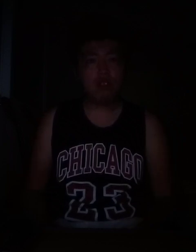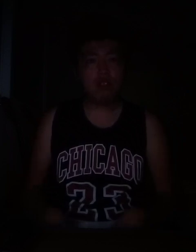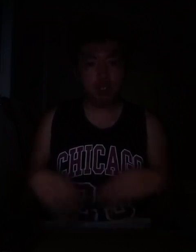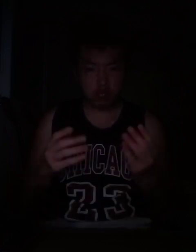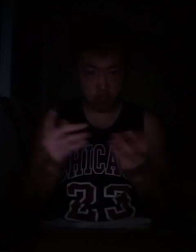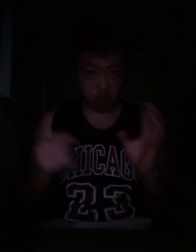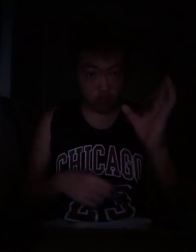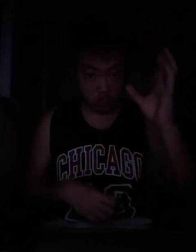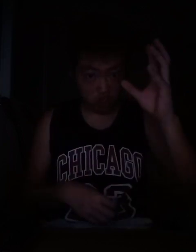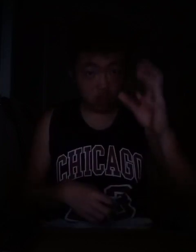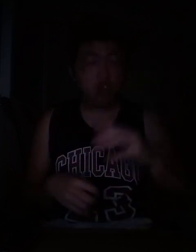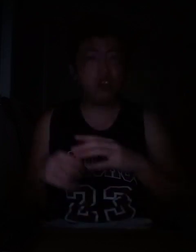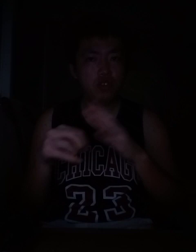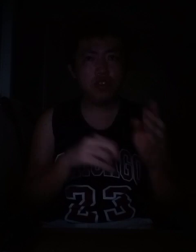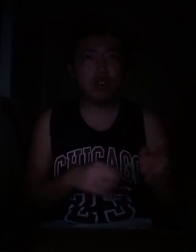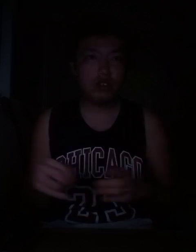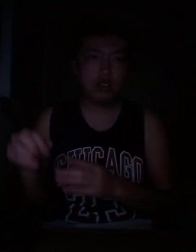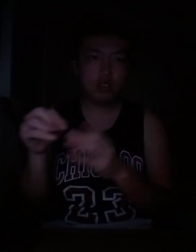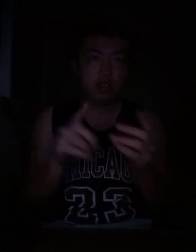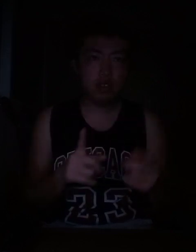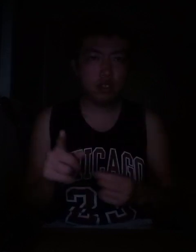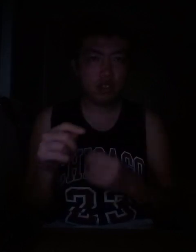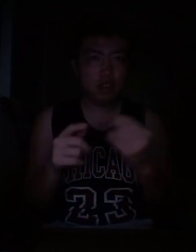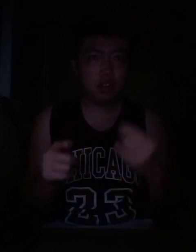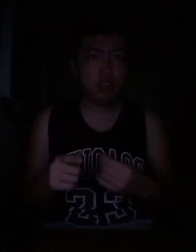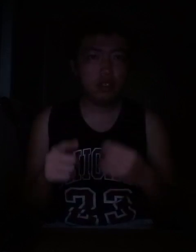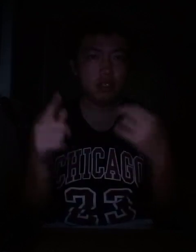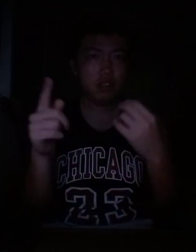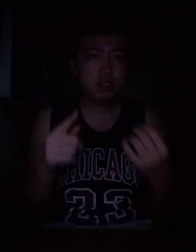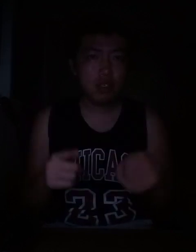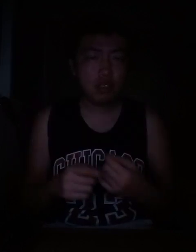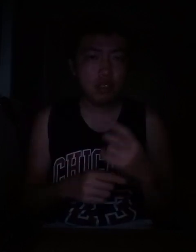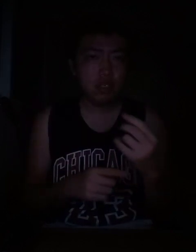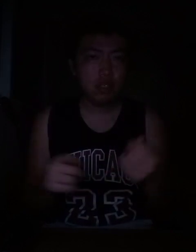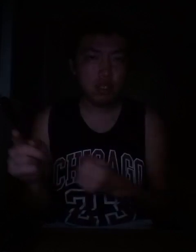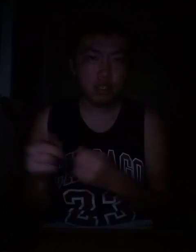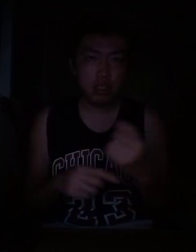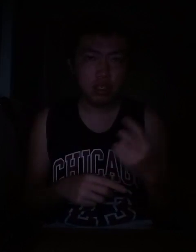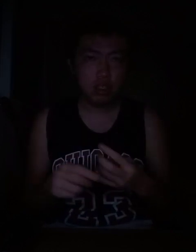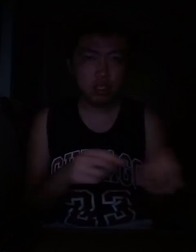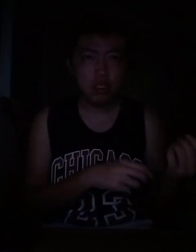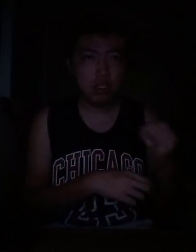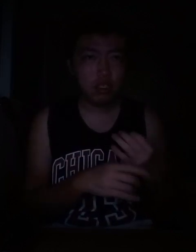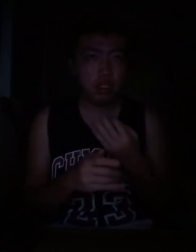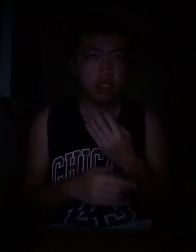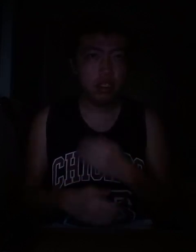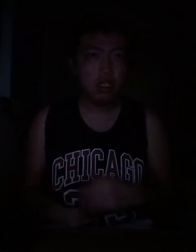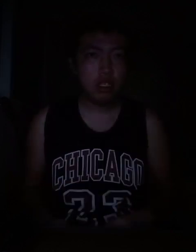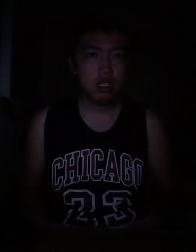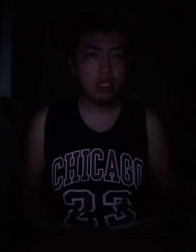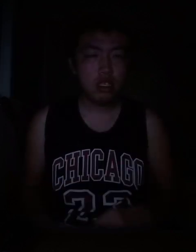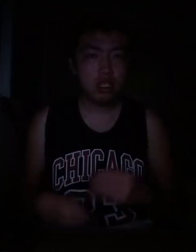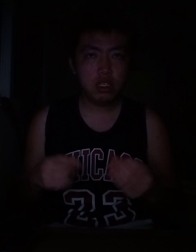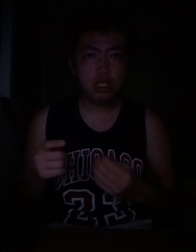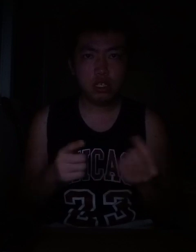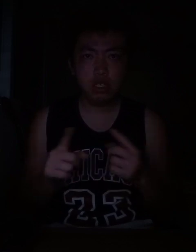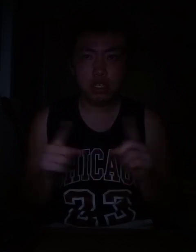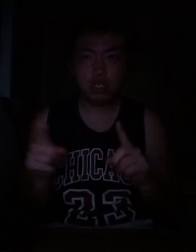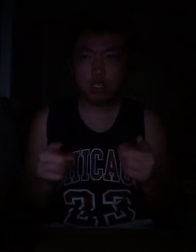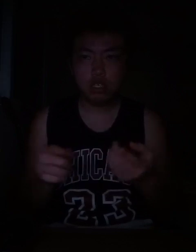태풍은 남해안에 도착한 뒤 북쪽으로 계속 올라와서 수도권을 지나갈 걸로 보입니다. 그럼 태풍의 위치와 앞으로